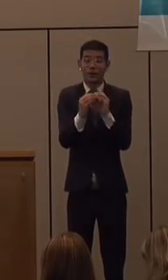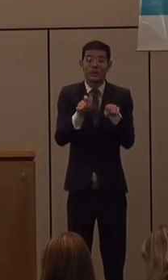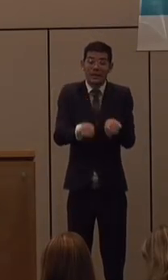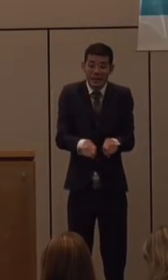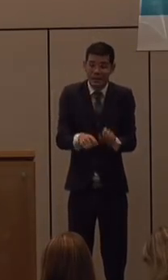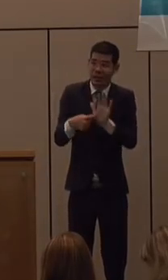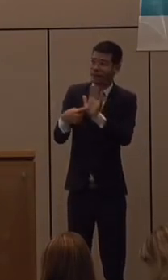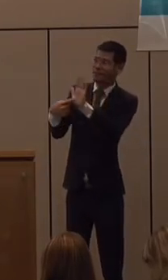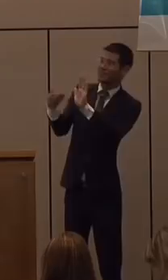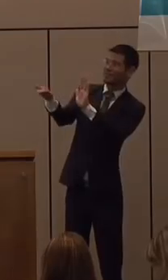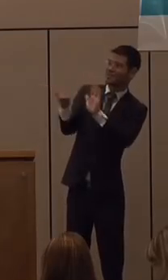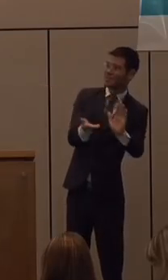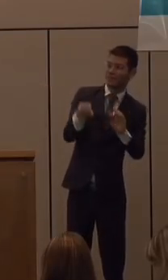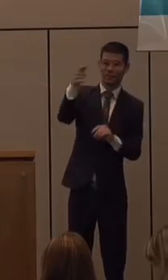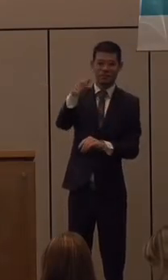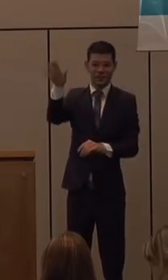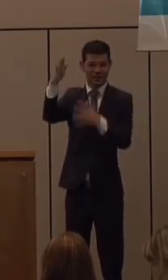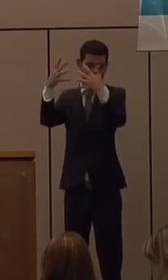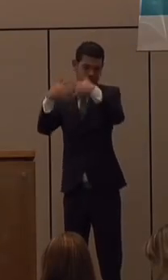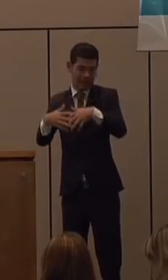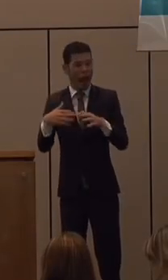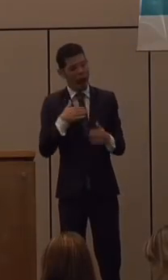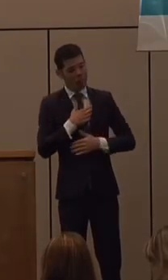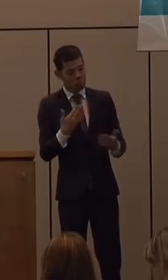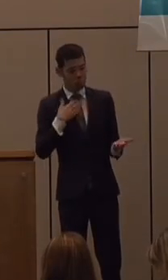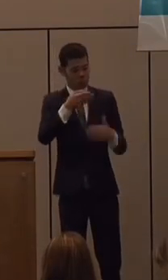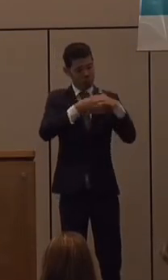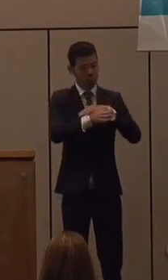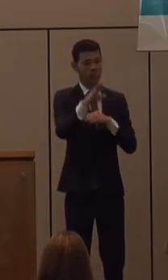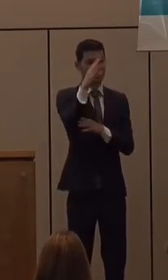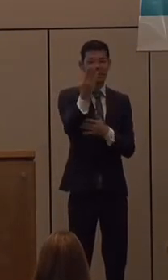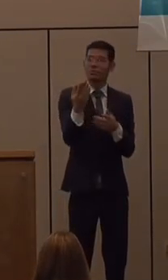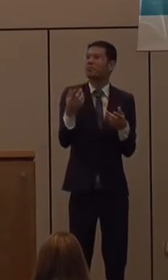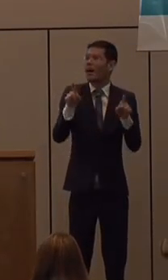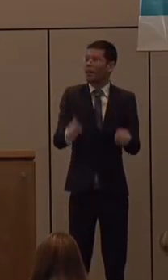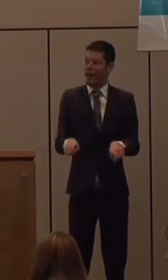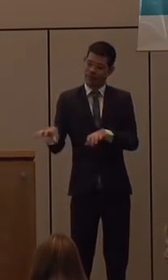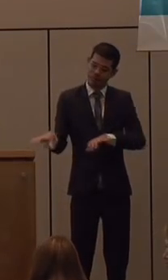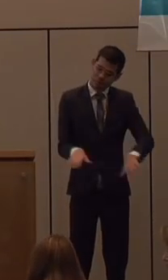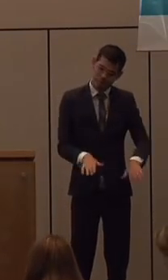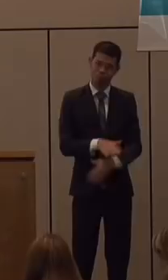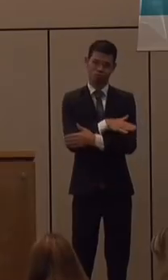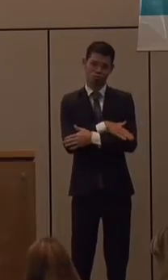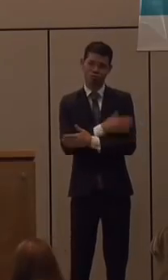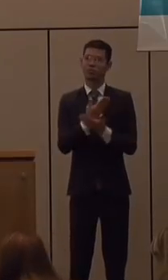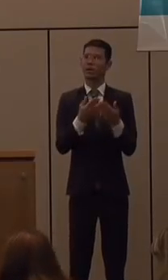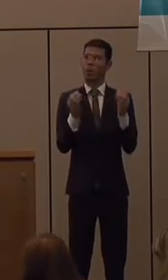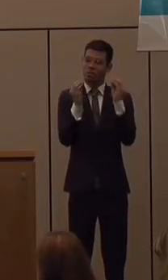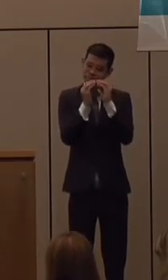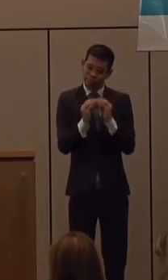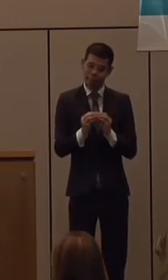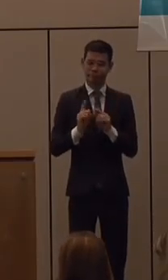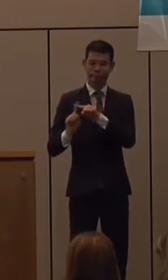a colombia pero también implican que tenemos que tener ahí una conducta y portarnos bien y adoptar una serie de regulaciones pues